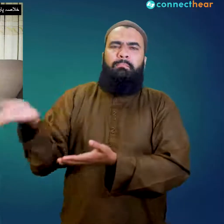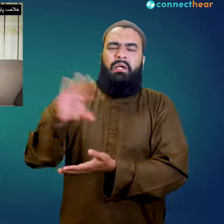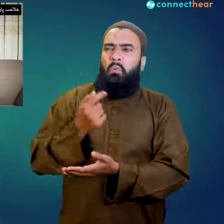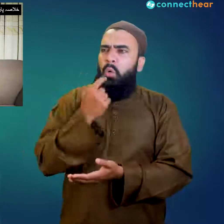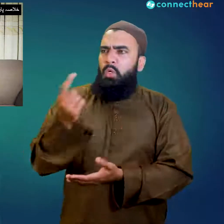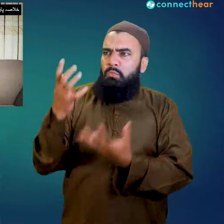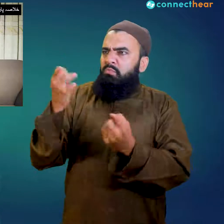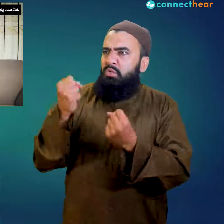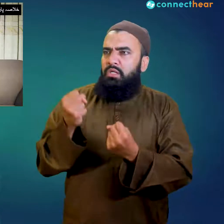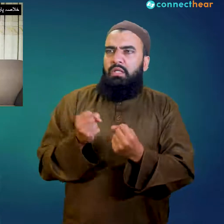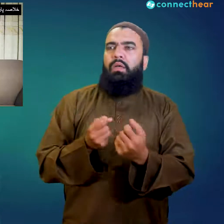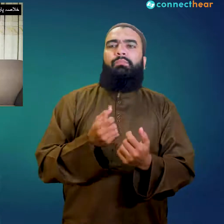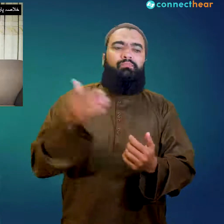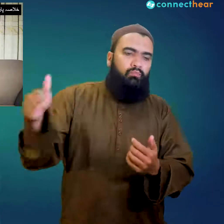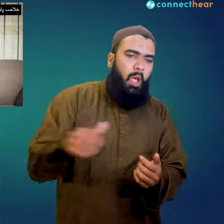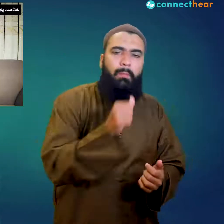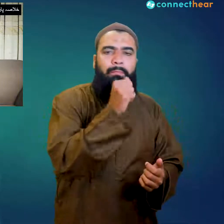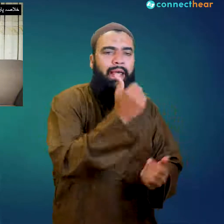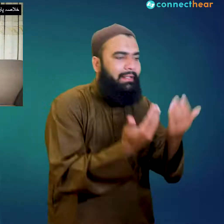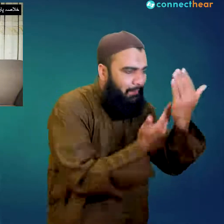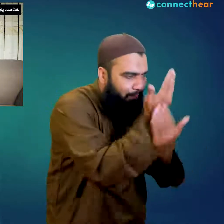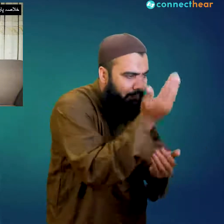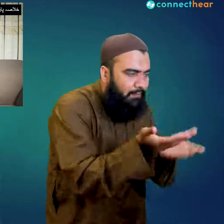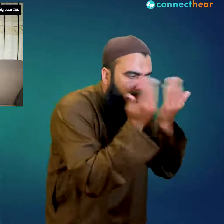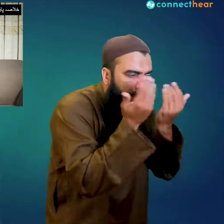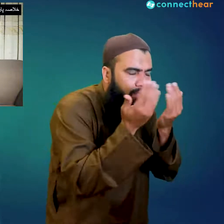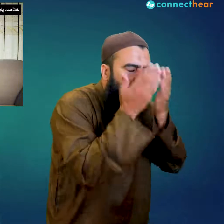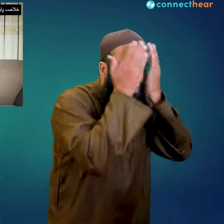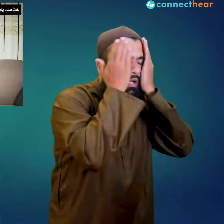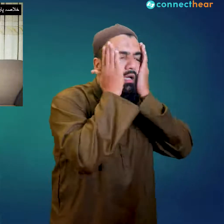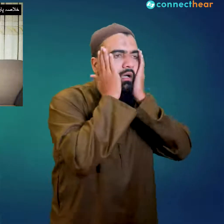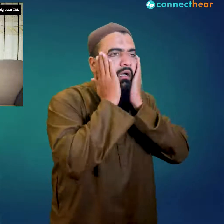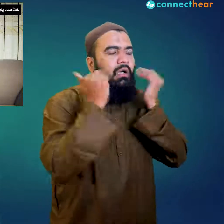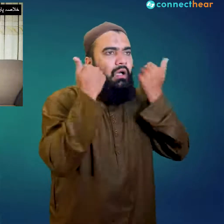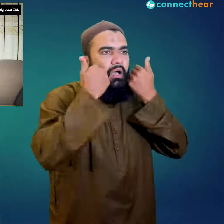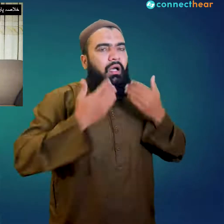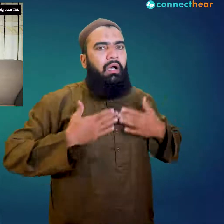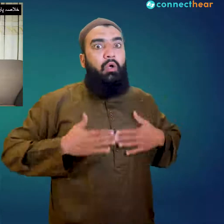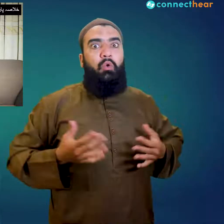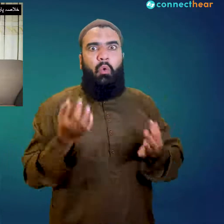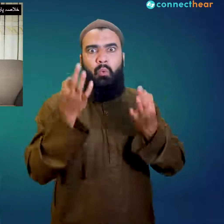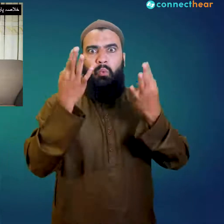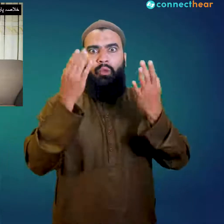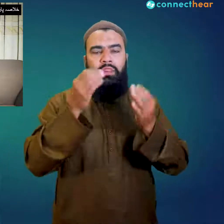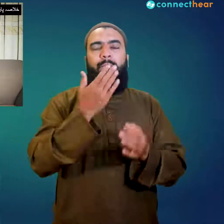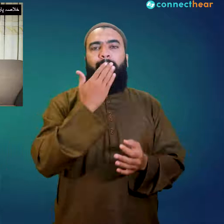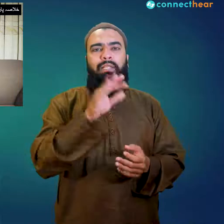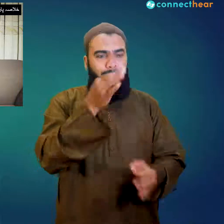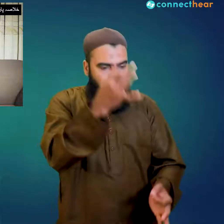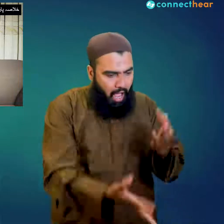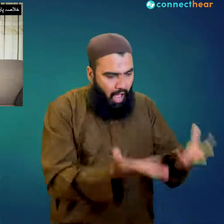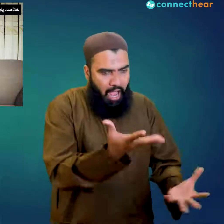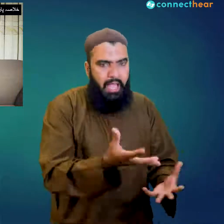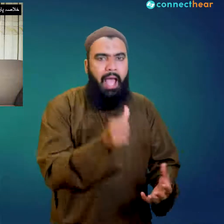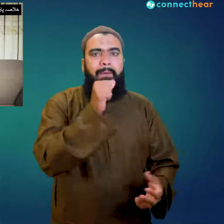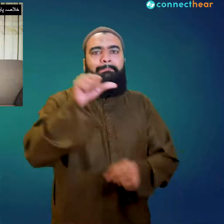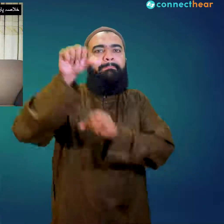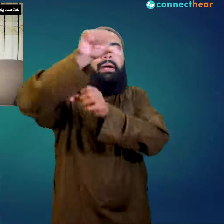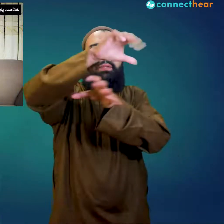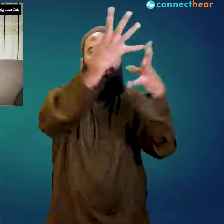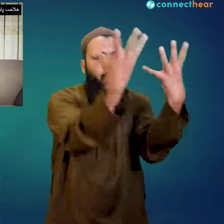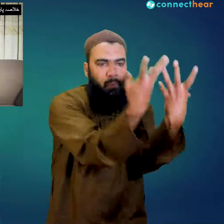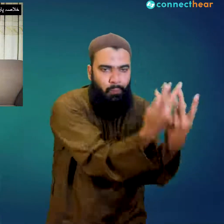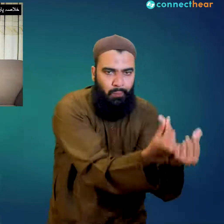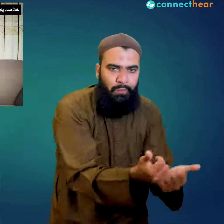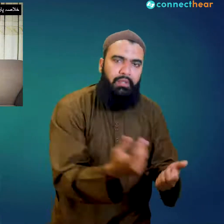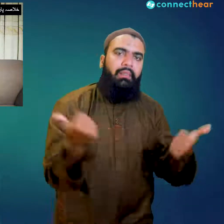جائیں گی۔ والعافین عن الناس، لوگوں کو معاف کر دینا، باوجود اس کے کہ لوگوں سے مواخذہ